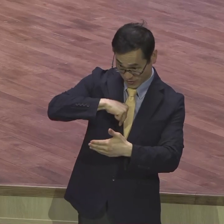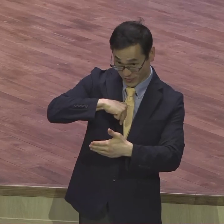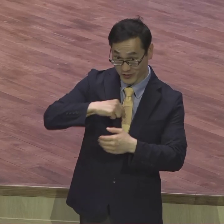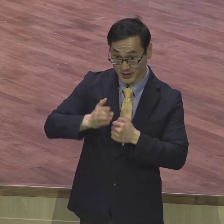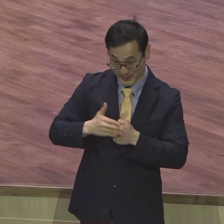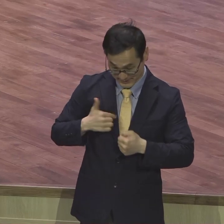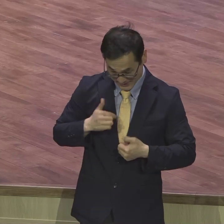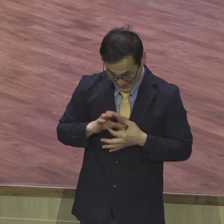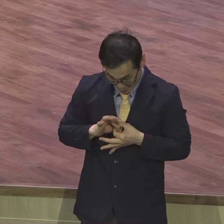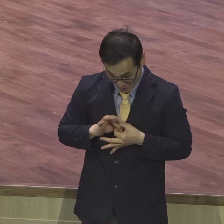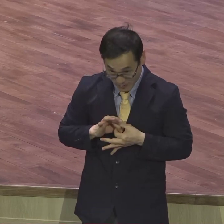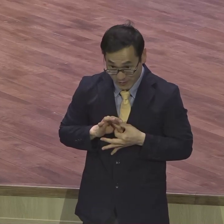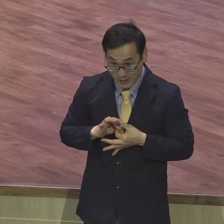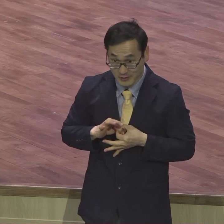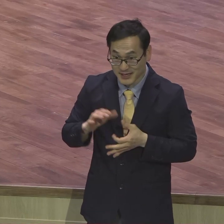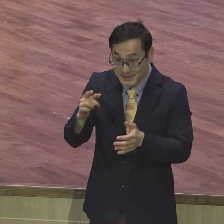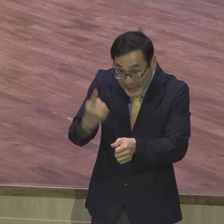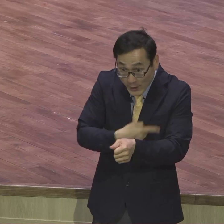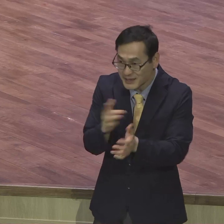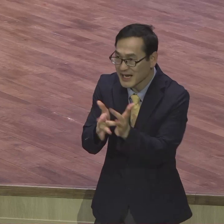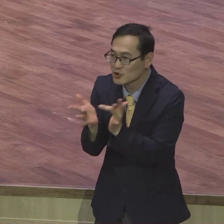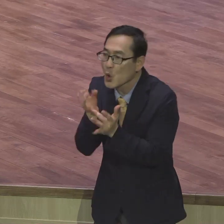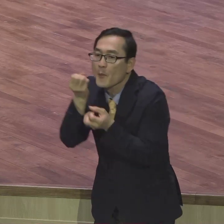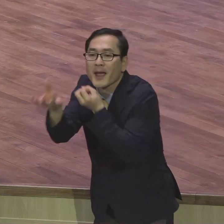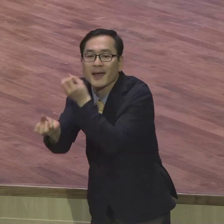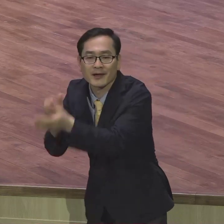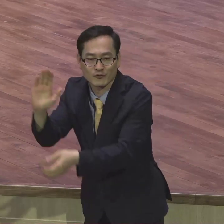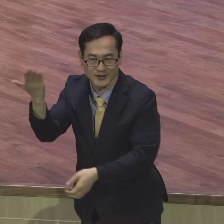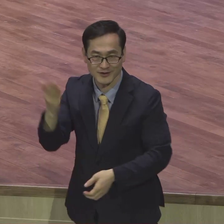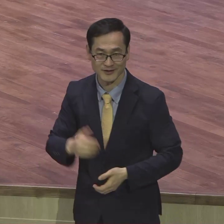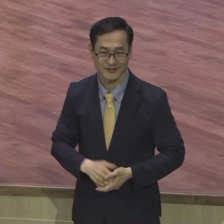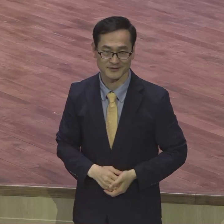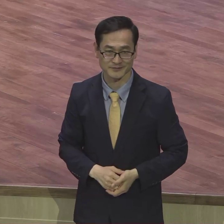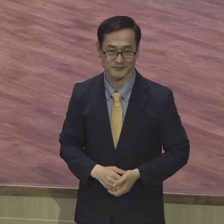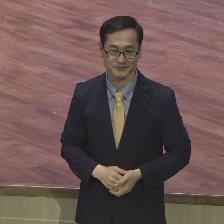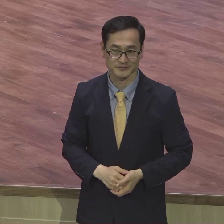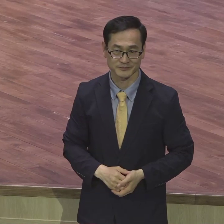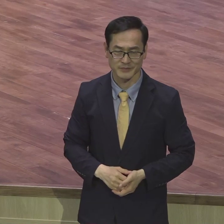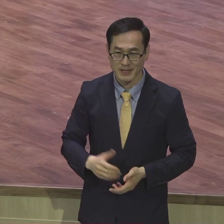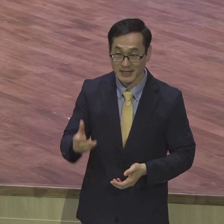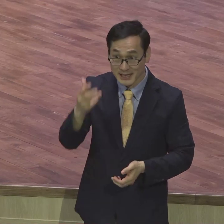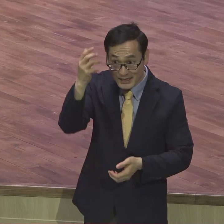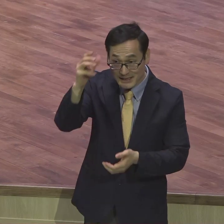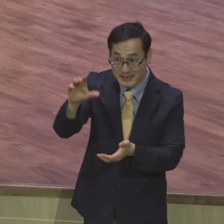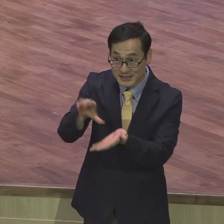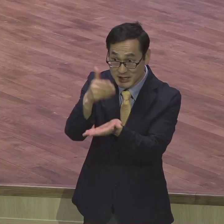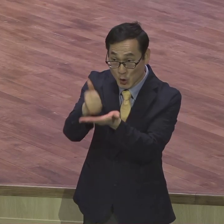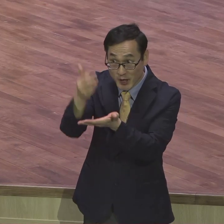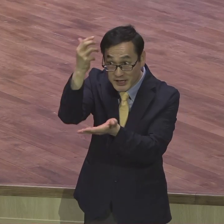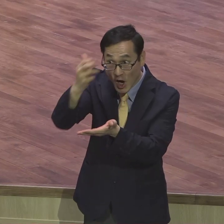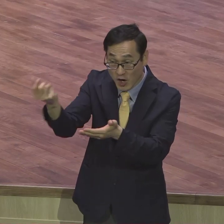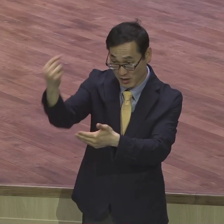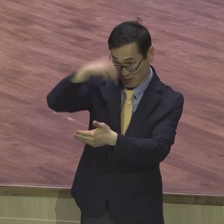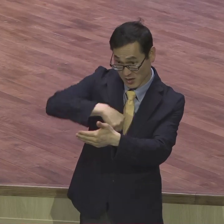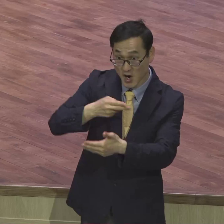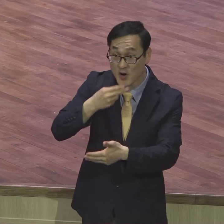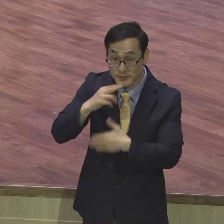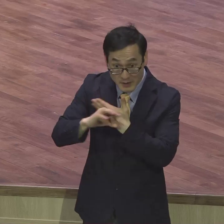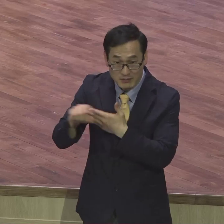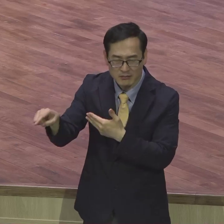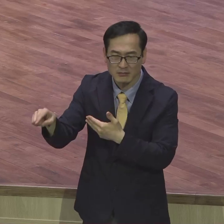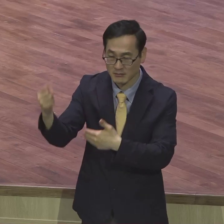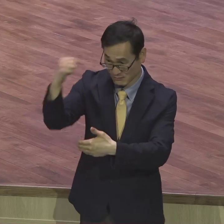성령의 안에 계신다고요. 본문 9절에 보면 누구든지 그리스도의 영이 없으면 그리스도의 사람이 아니라고 말씀하고 있어요.